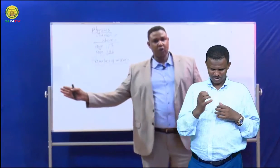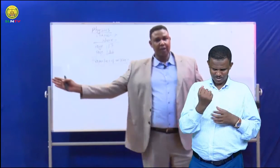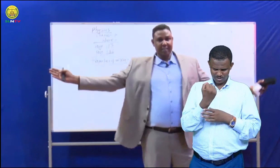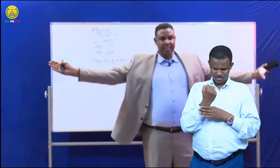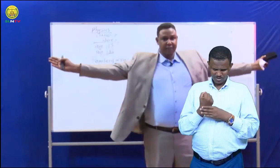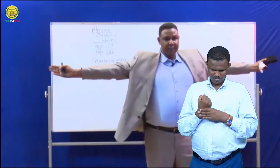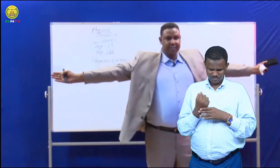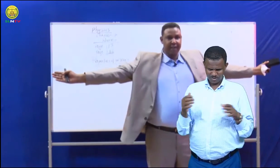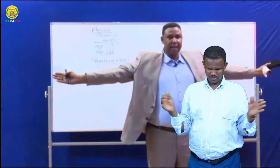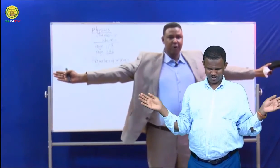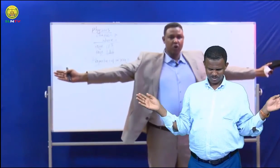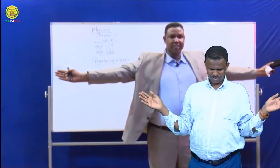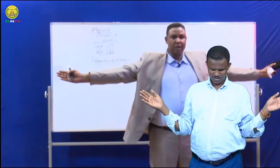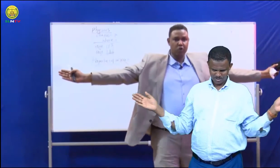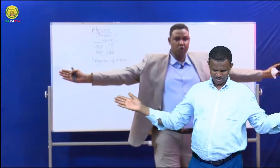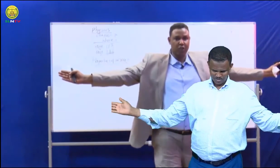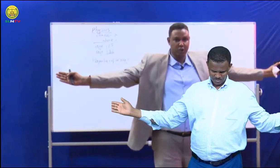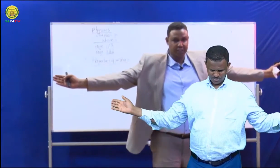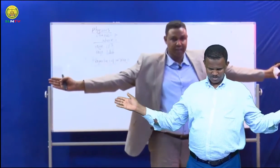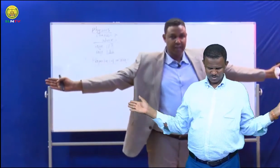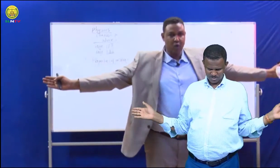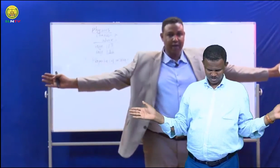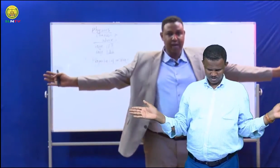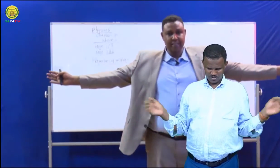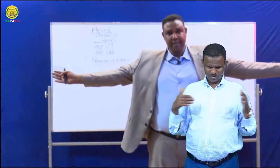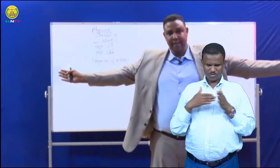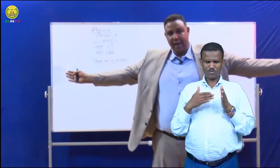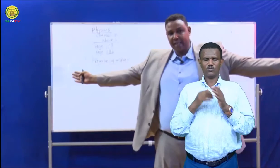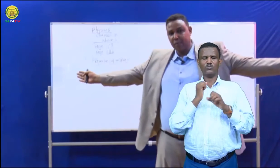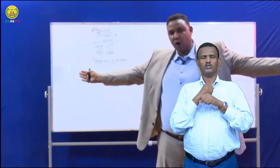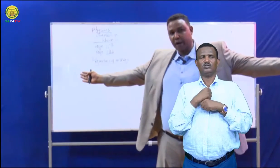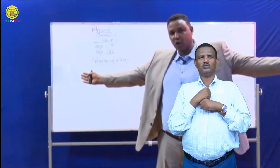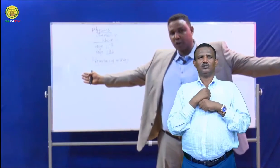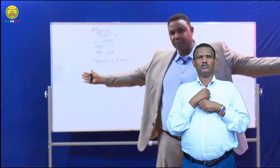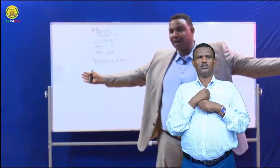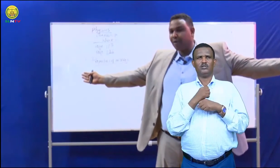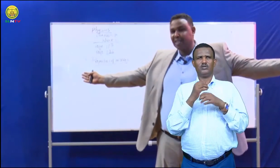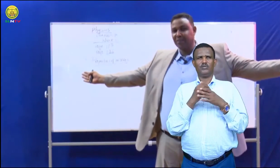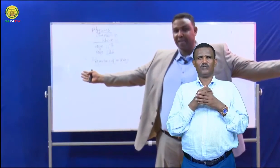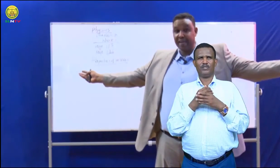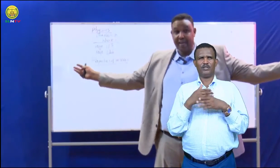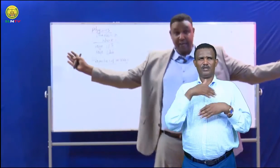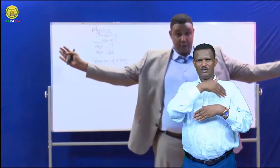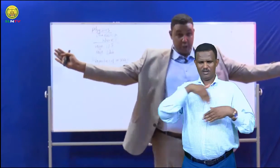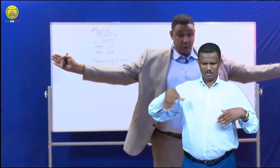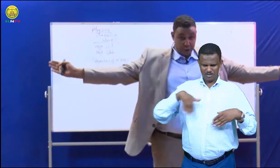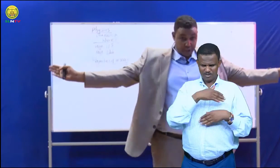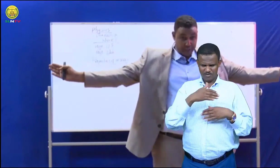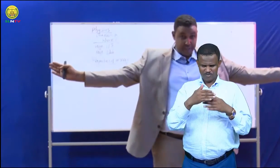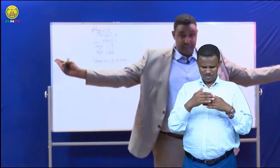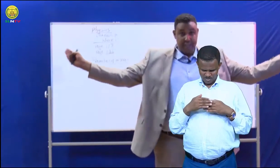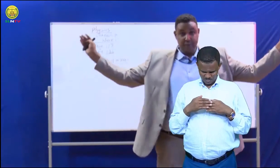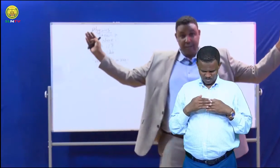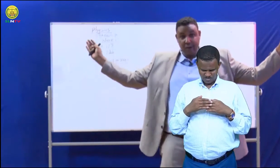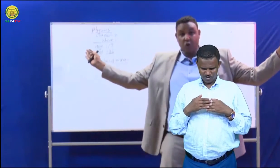ka hadho safkii sinaa ee marka hore saa loo socday loo sinaa waxaa dhacaysa in ay dib u hadhay qoladii markaa maxaa isbedelayay dhinacii loo